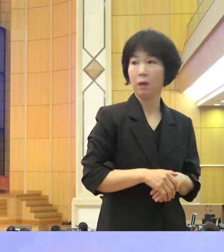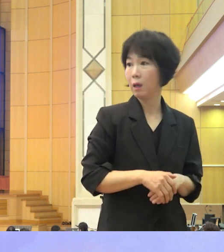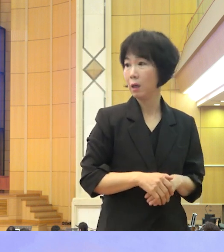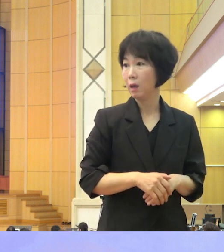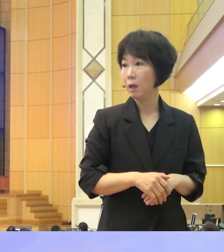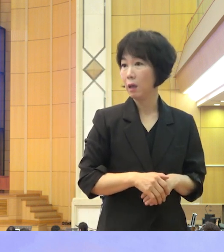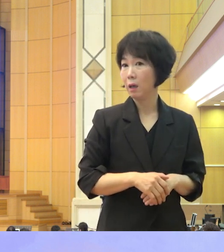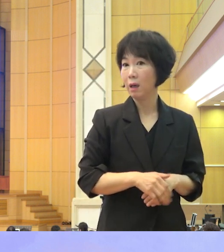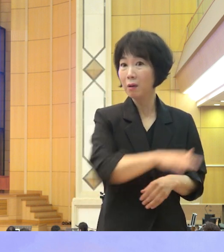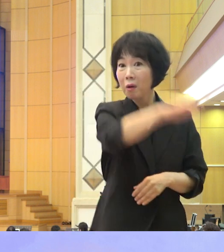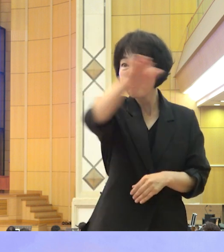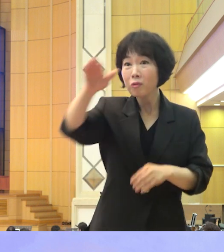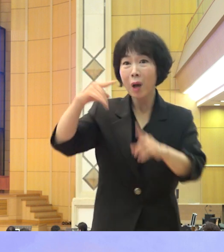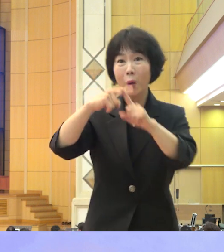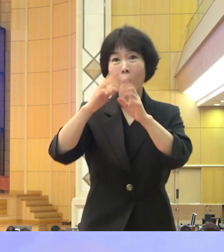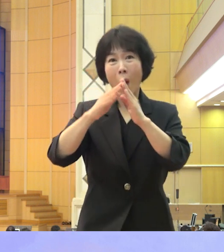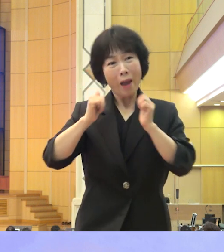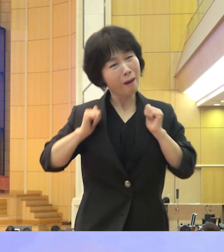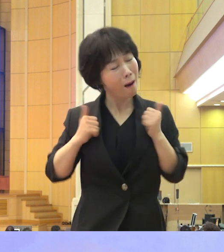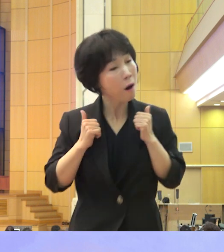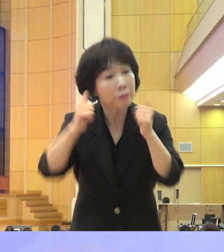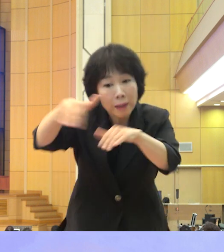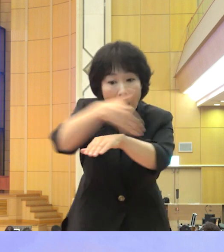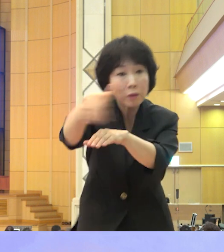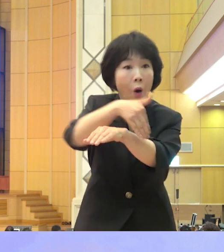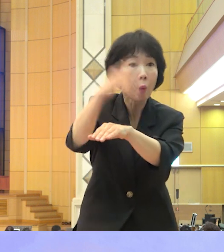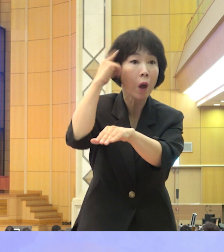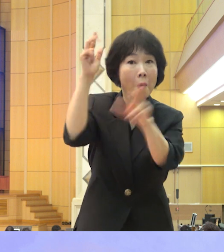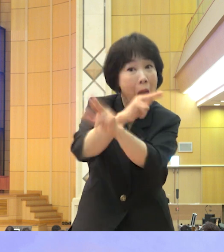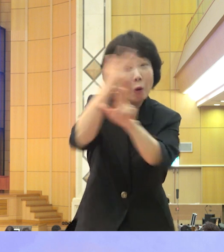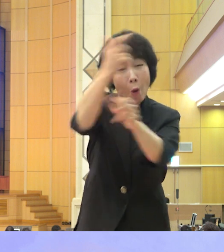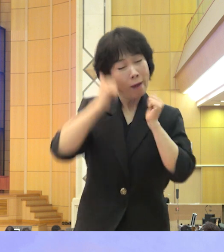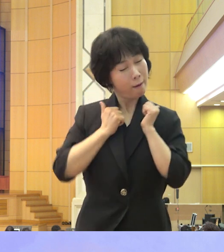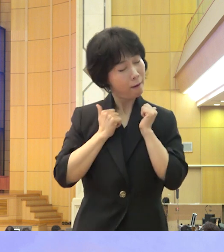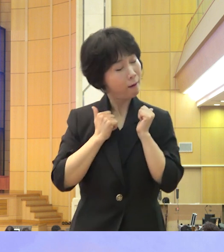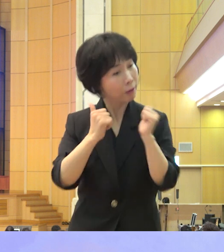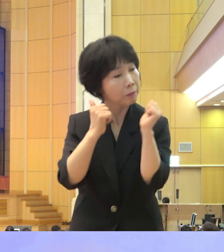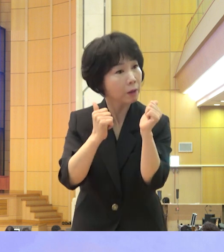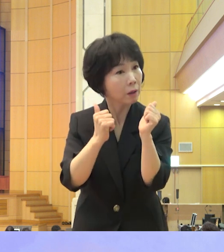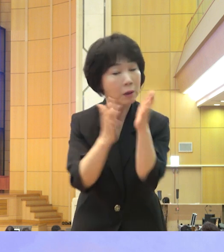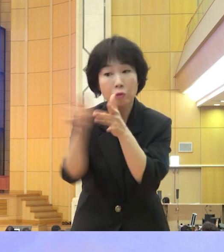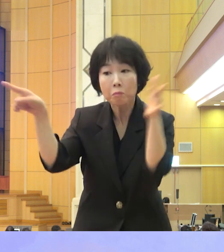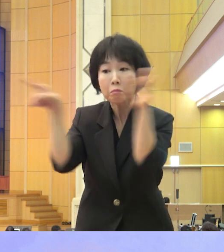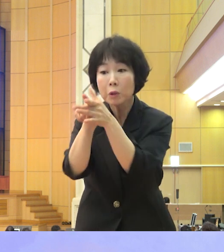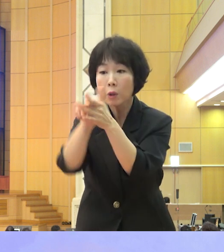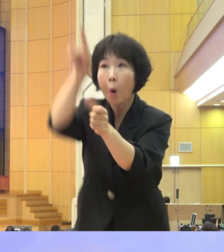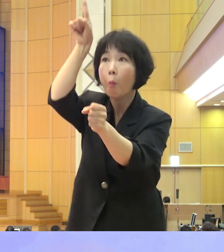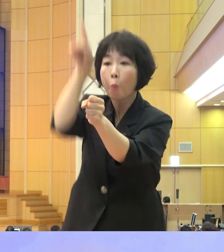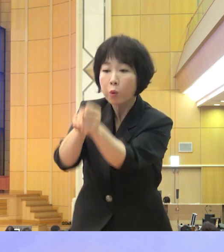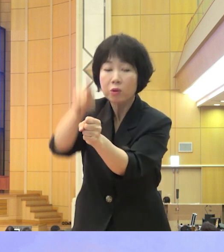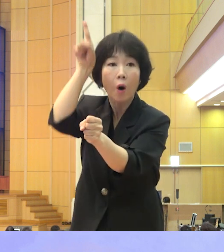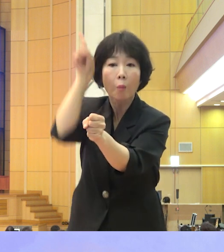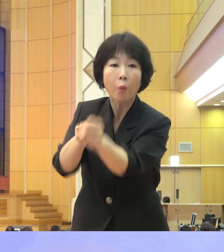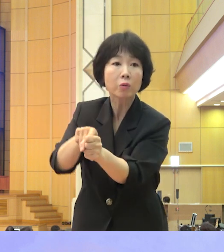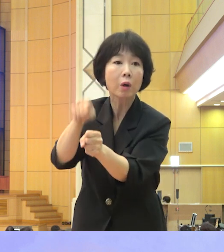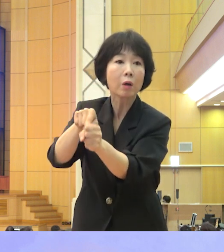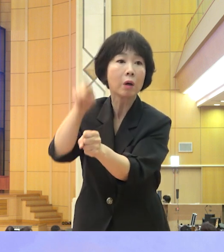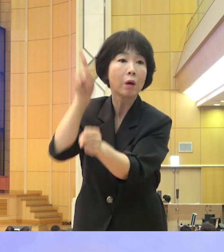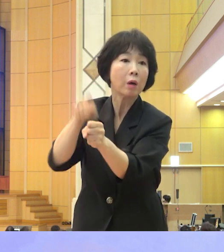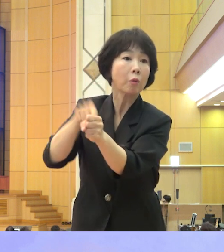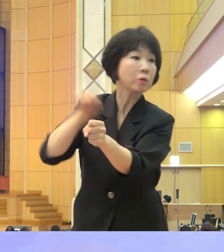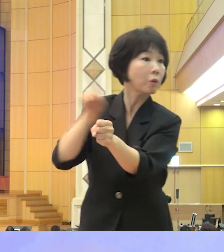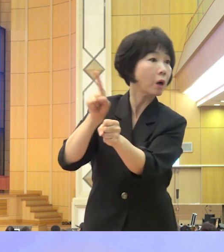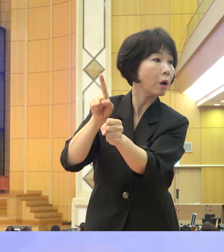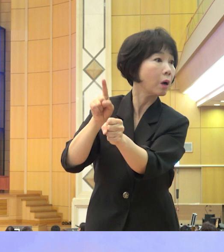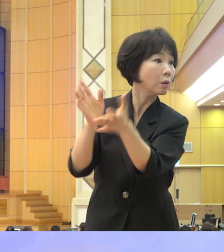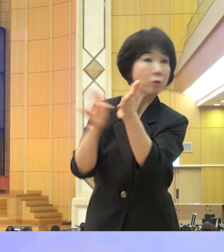했다 이거예요. 왜 교회에 왔느냐? 왜 예수를 믿느냐? 예수를 믿더라도 왜